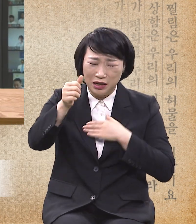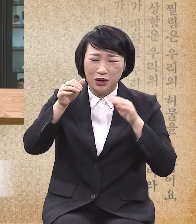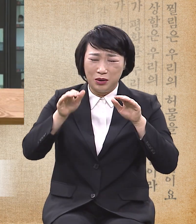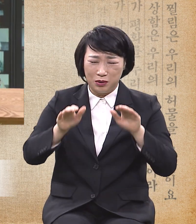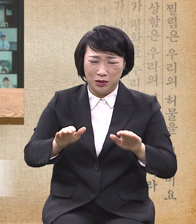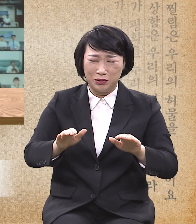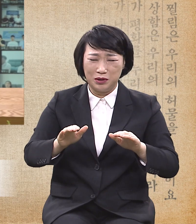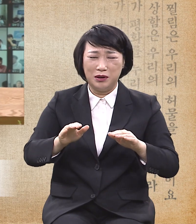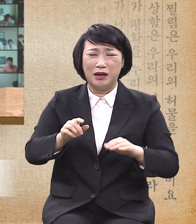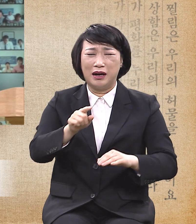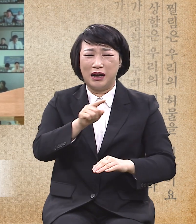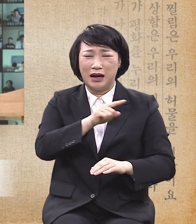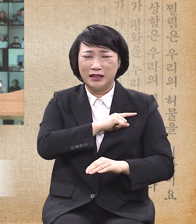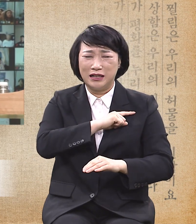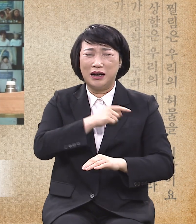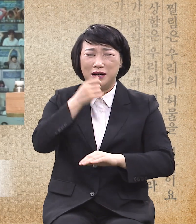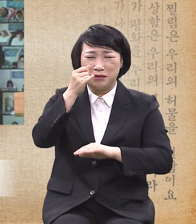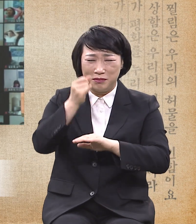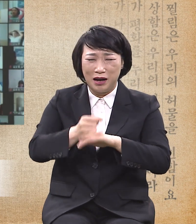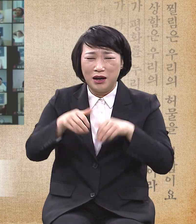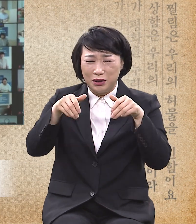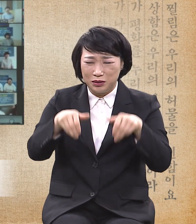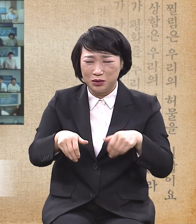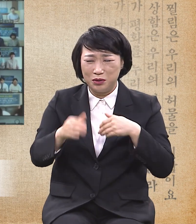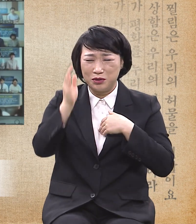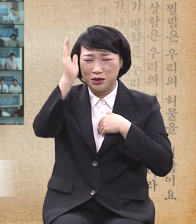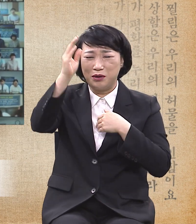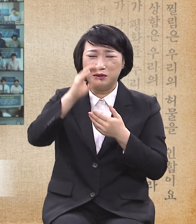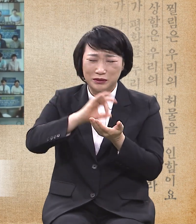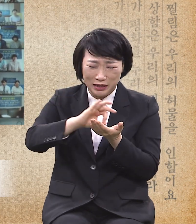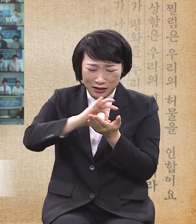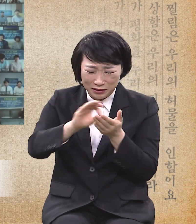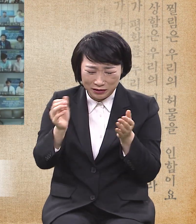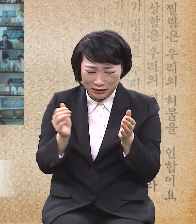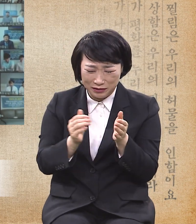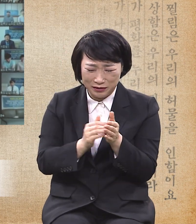오늘 또 가장 말석에 있는 종을 사용하셔서